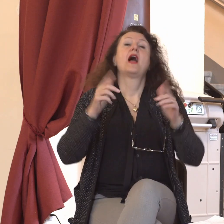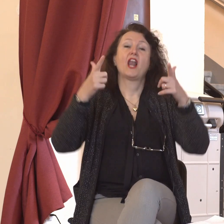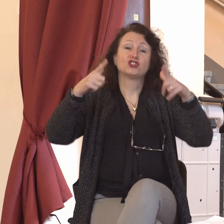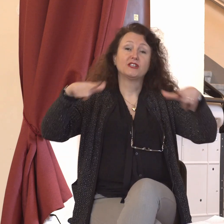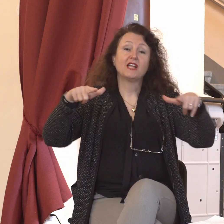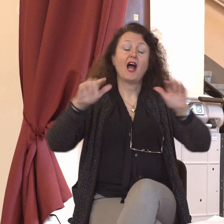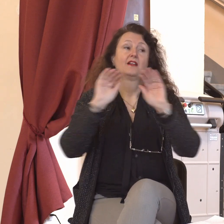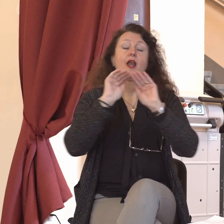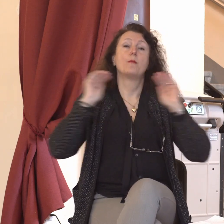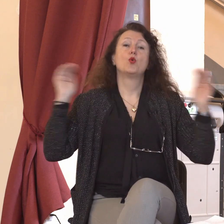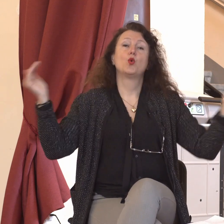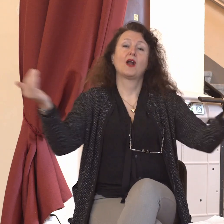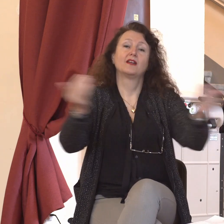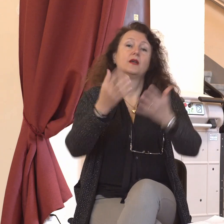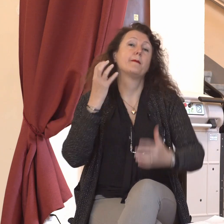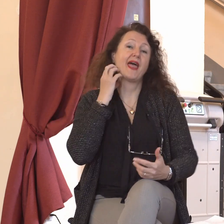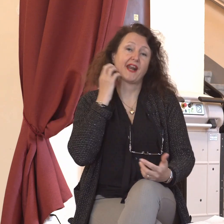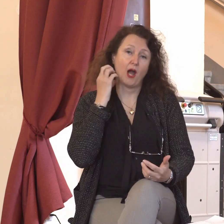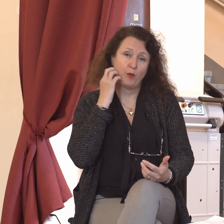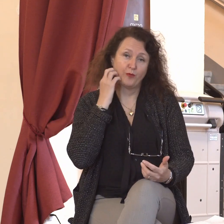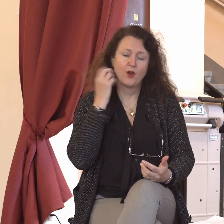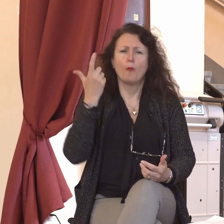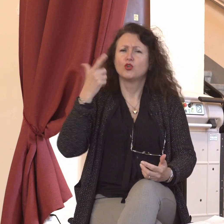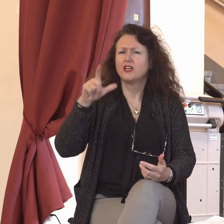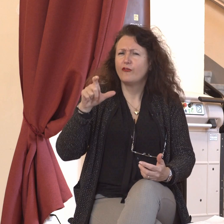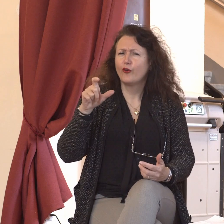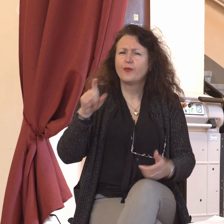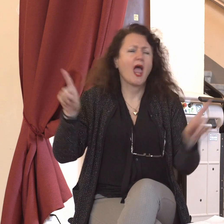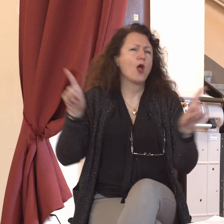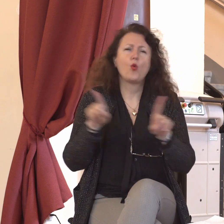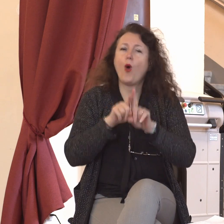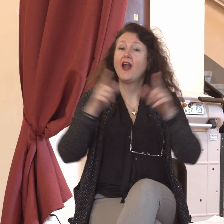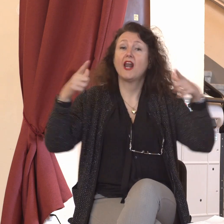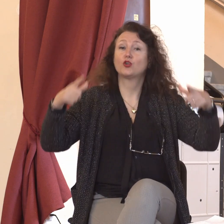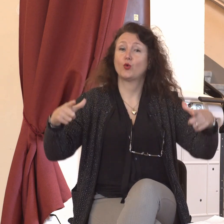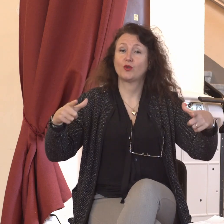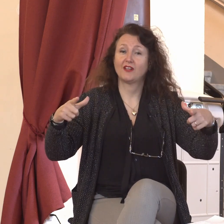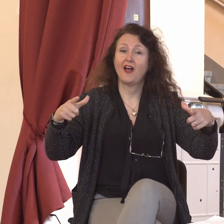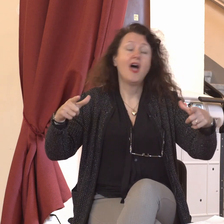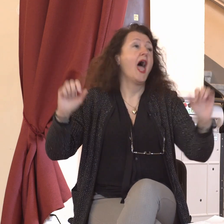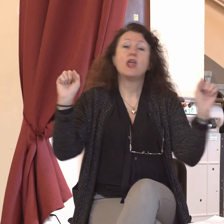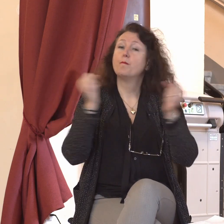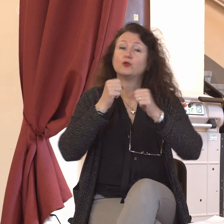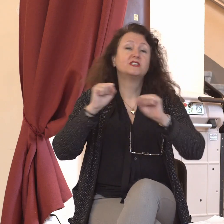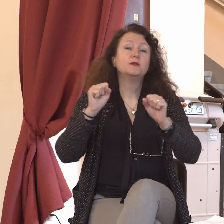La città delle mura di Bergamo. Motivo? È uguale la torta. È